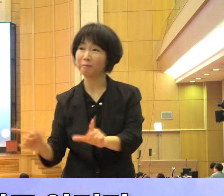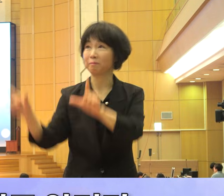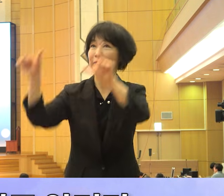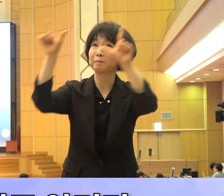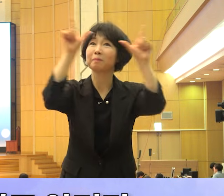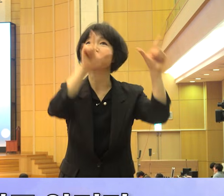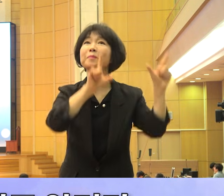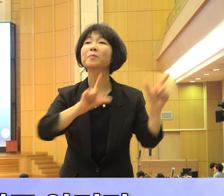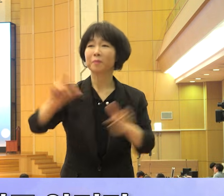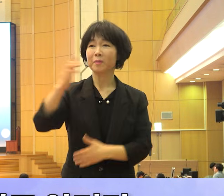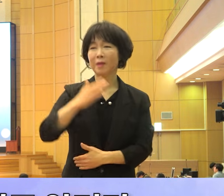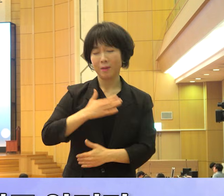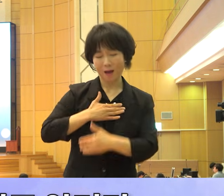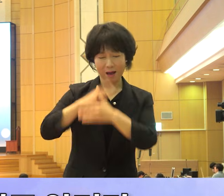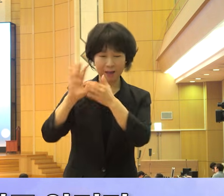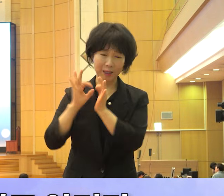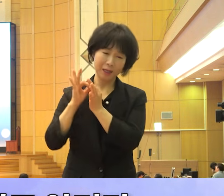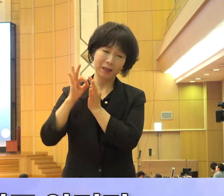살겠네.